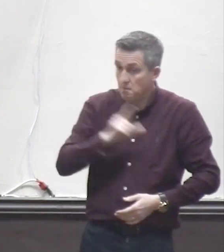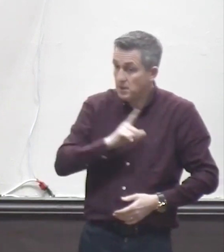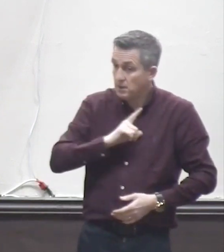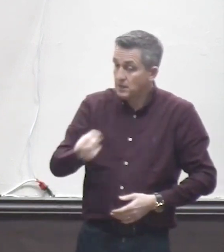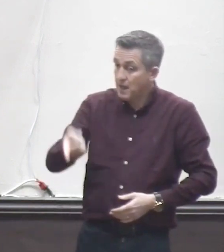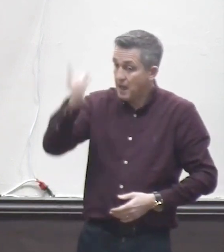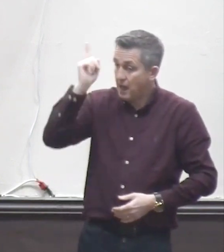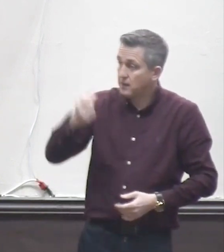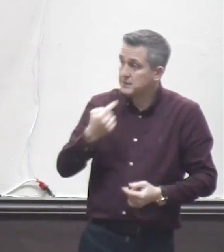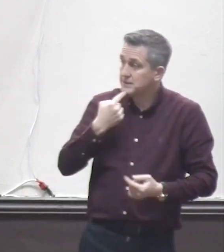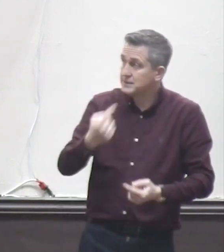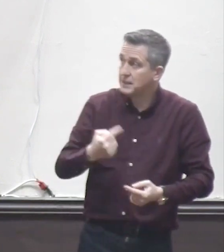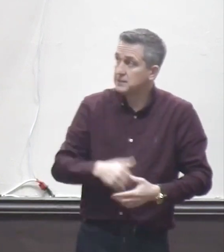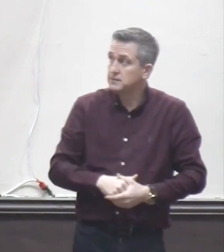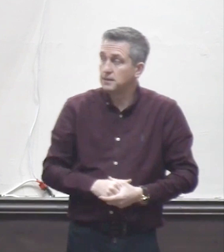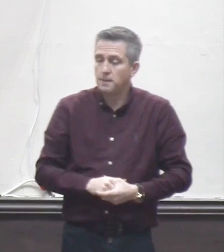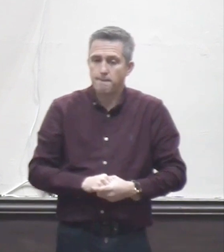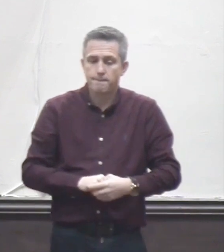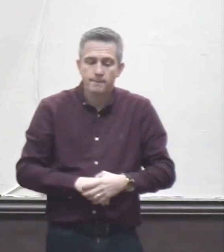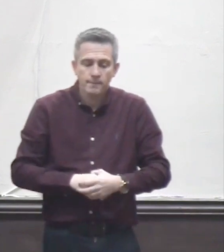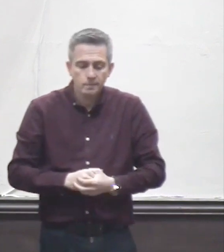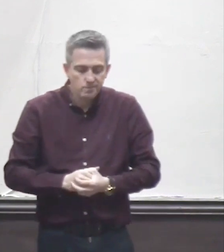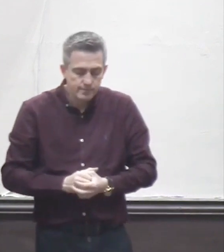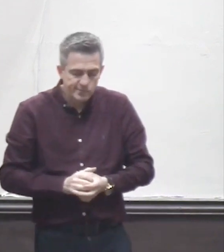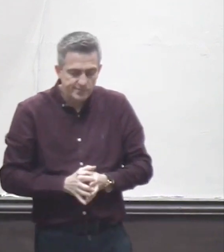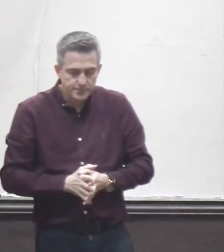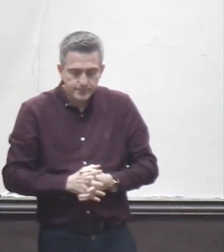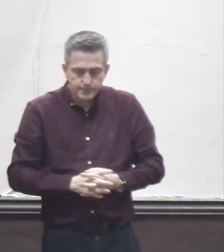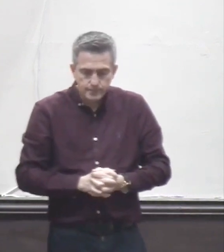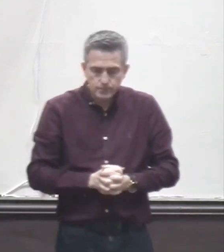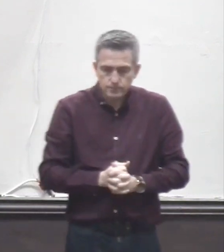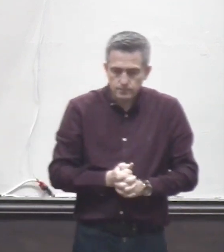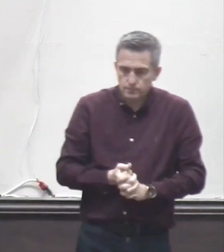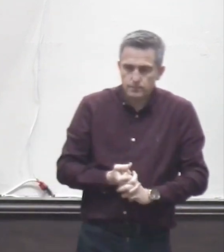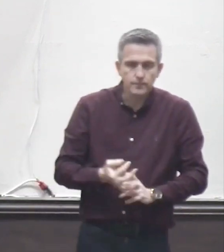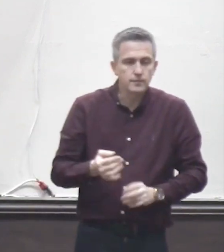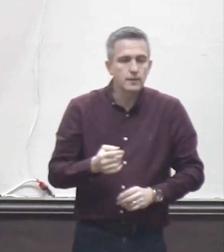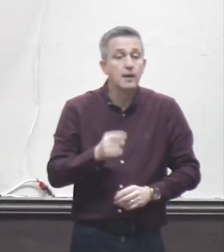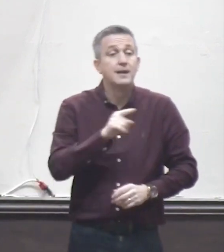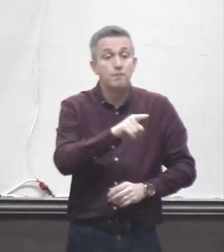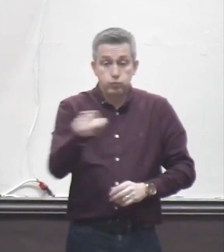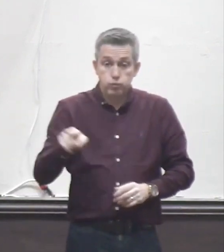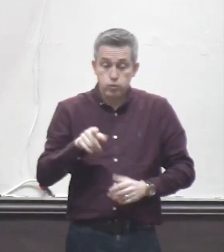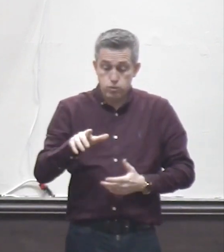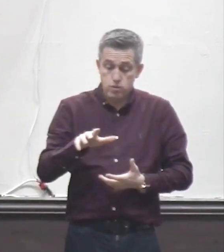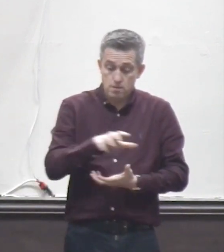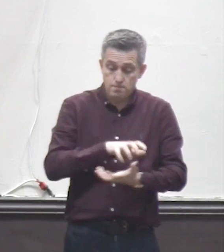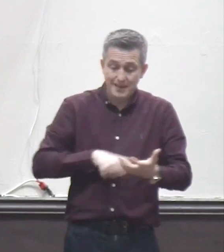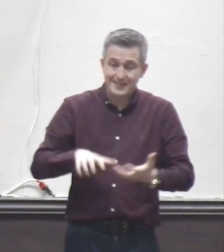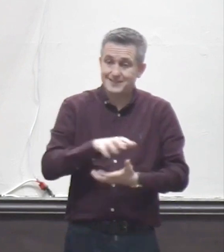He says, وَلَوْ أَشْرَكُوا لَحَبِطَ عَنْهُمْ مَا كَانُوا يَعْمَلُونَ. That if they were to associate partners with Allah in